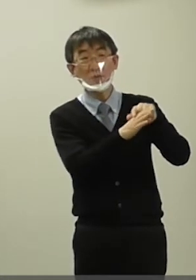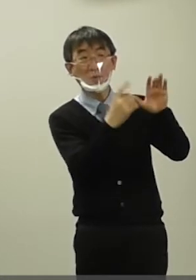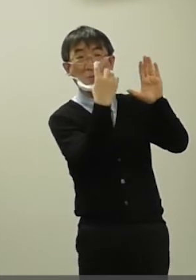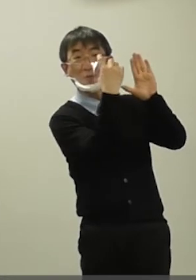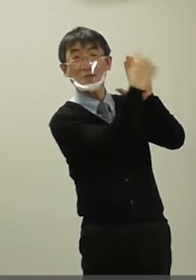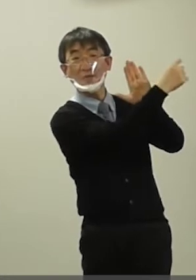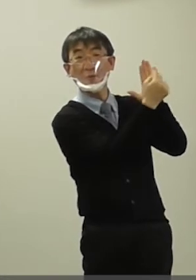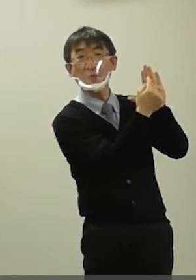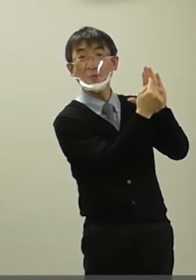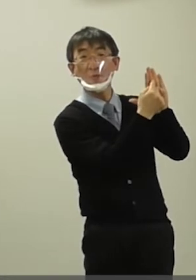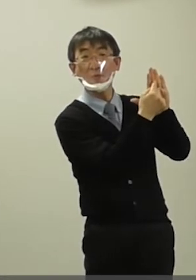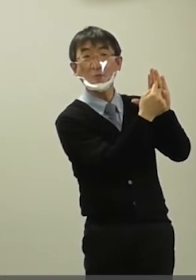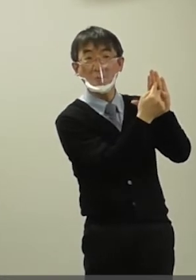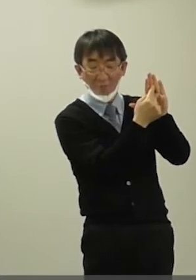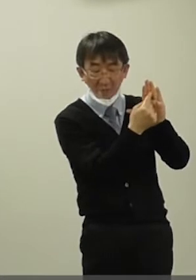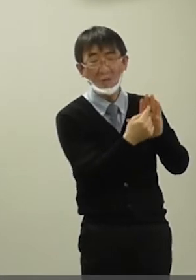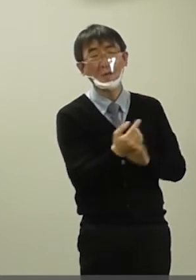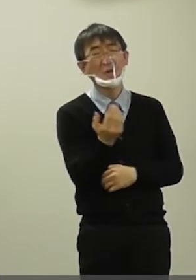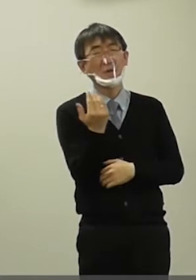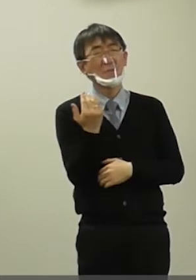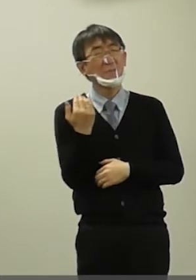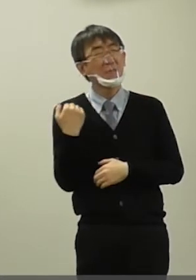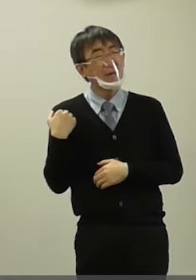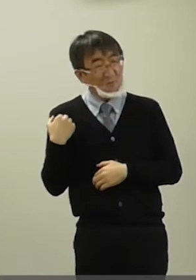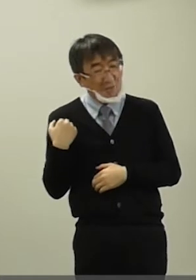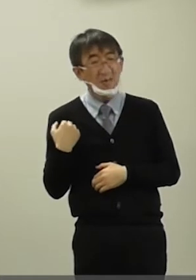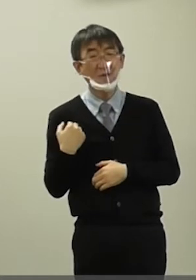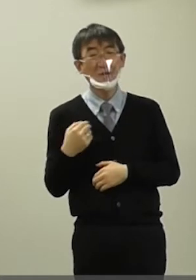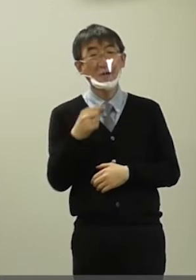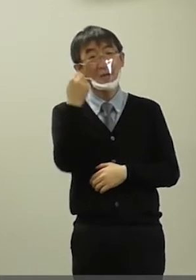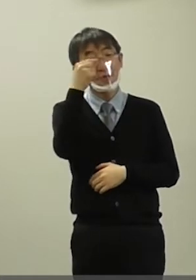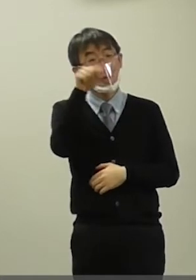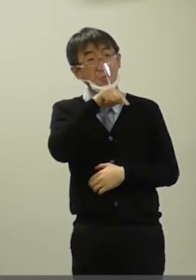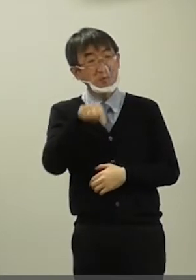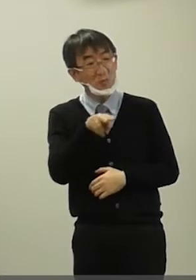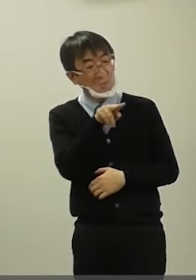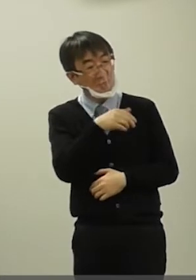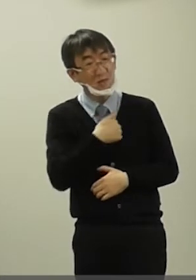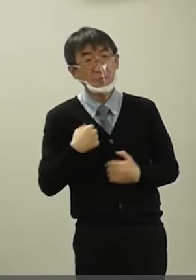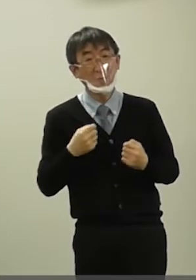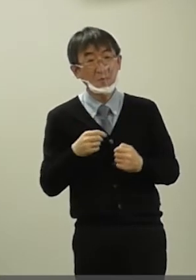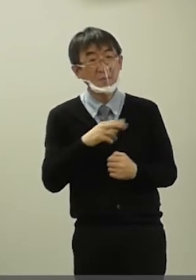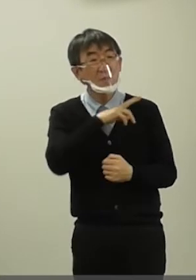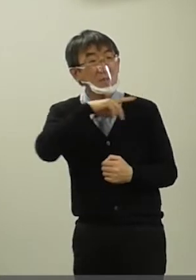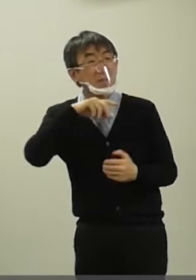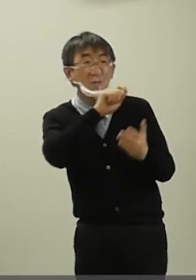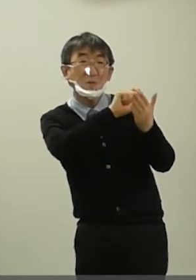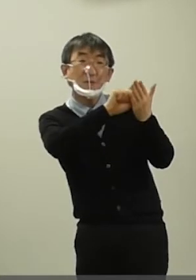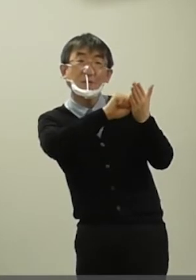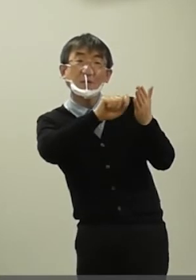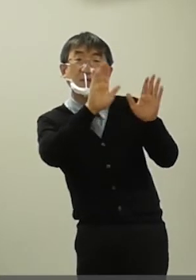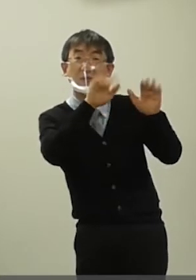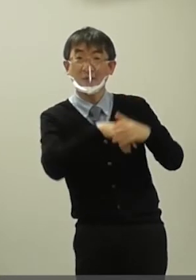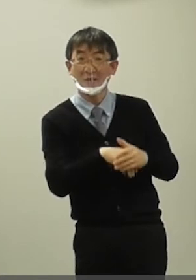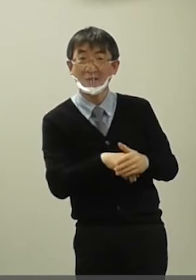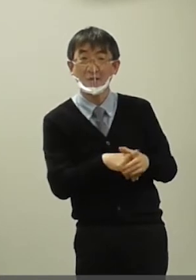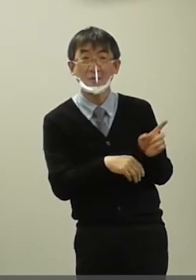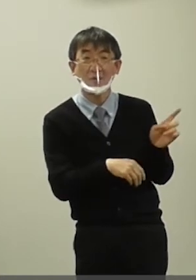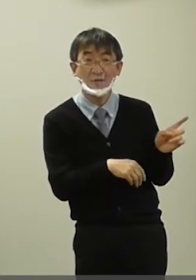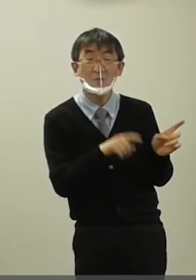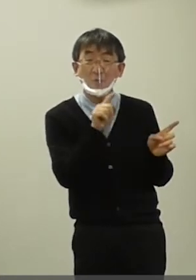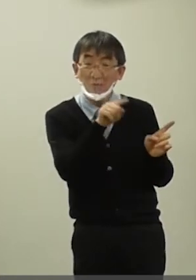若い方が外国の方にも銀行持ってもらいやすいように来ることで大合唱中心とした表記でしたが